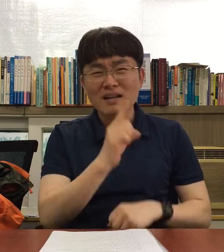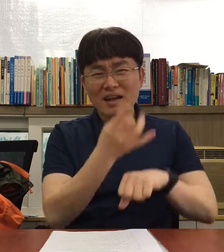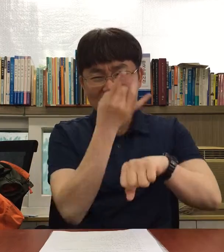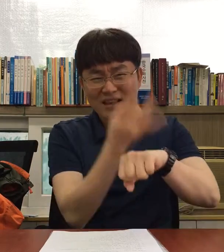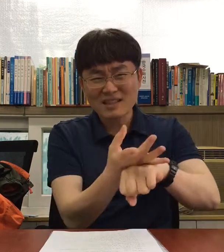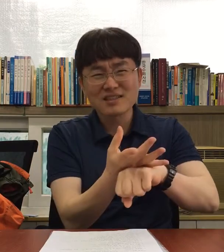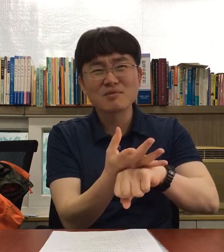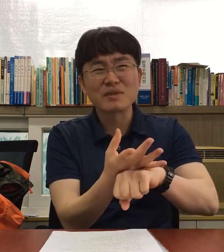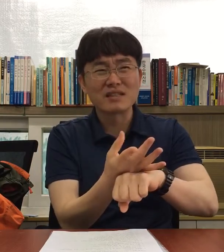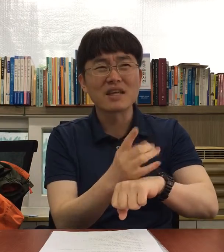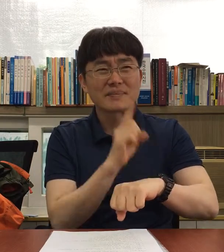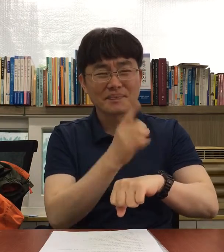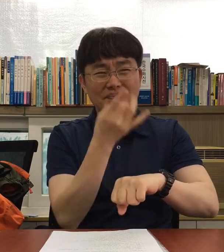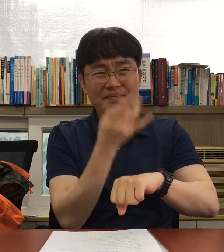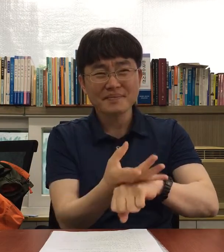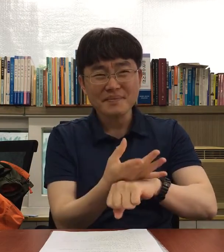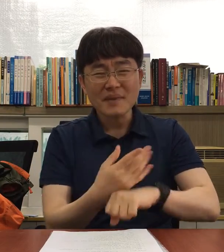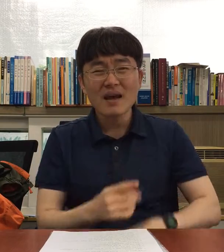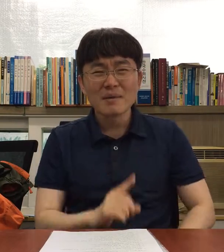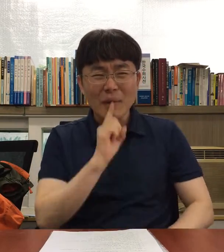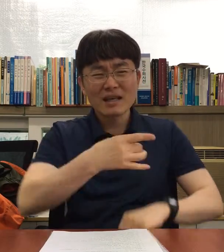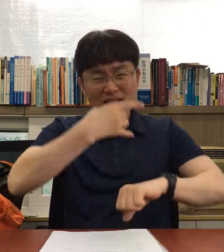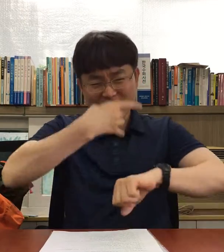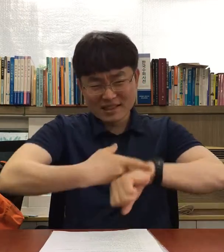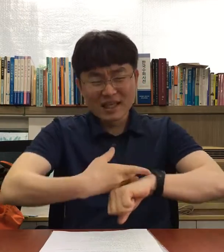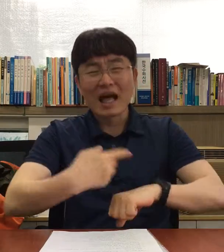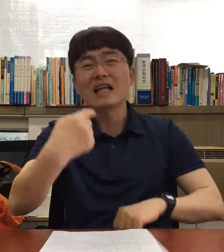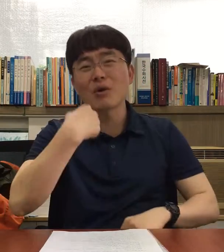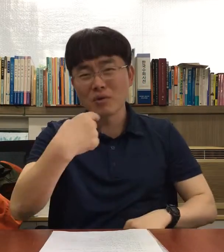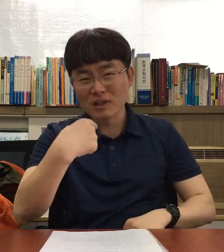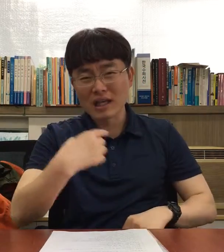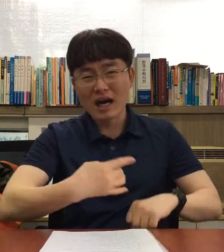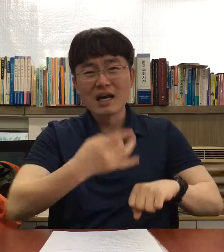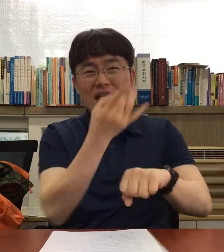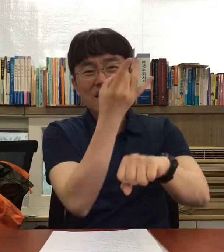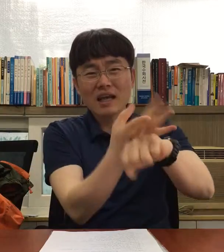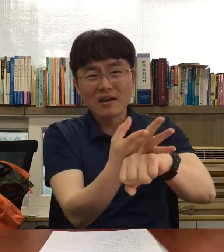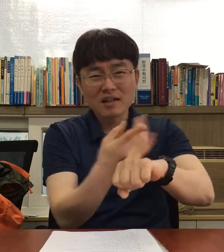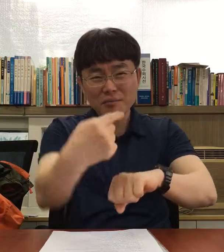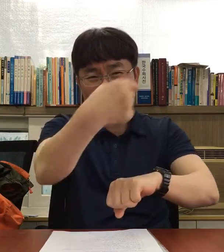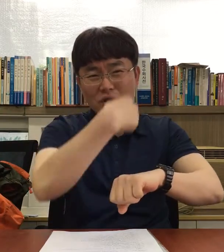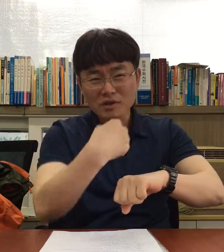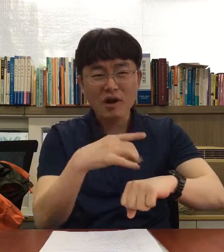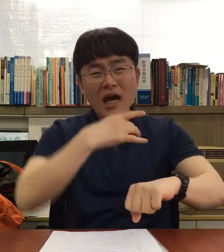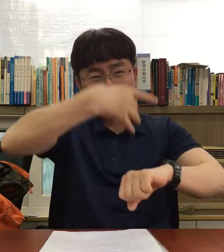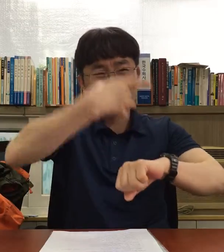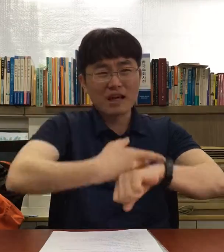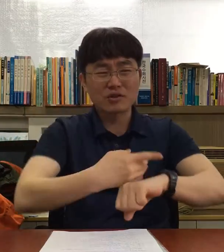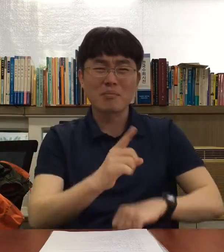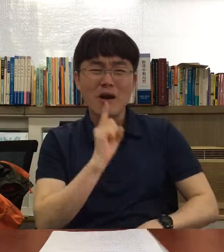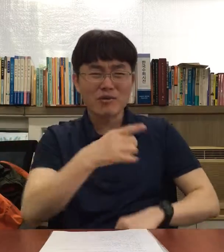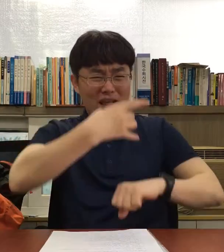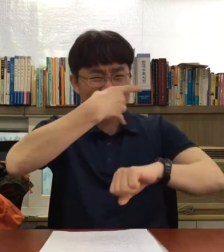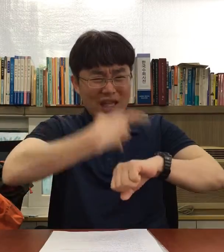이렇게 탁 쓰는 부분이 있는데 말 이렇게 나한테 오는 거니까 이렇게 하는 것을 돌려서 이렇게 하겠죠. 말로 이렇게 탁